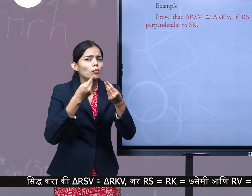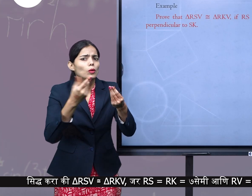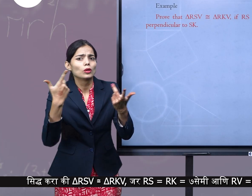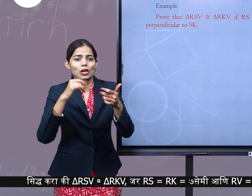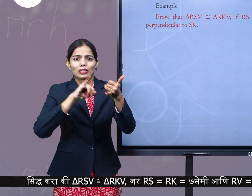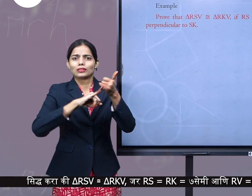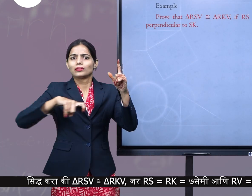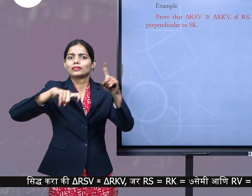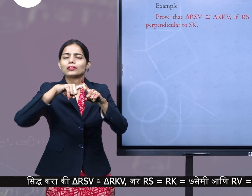असेल.